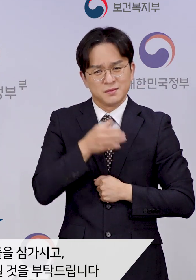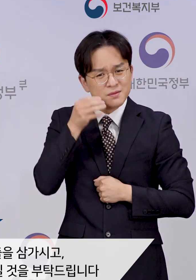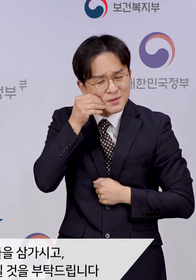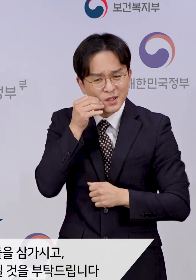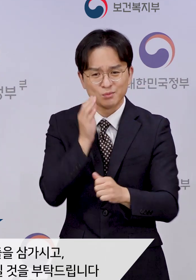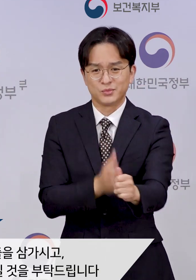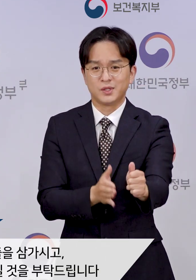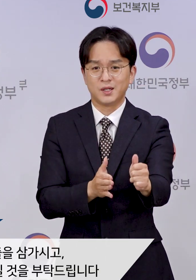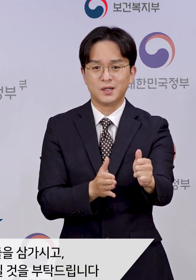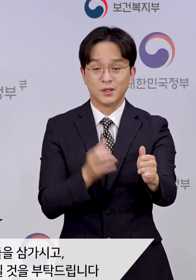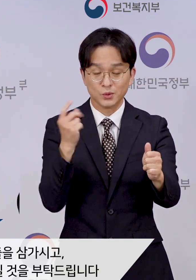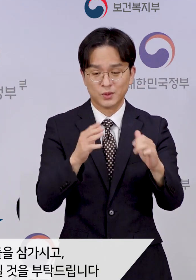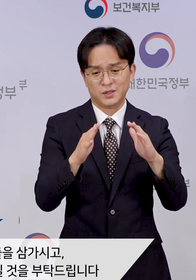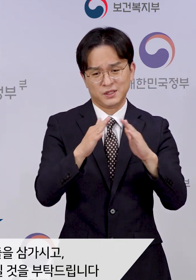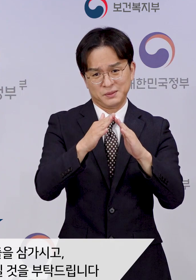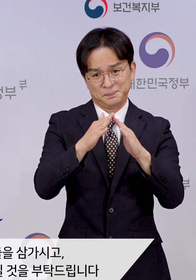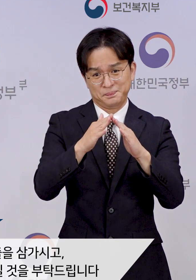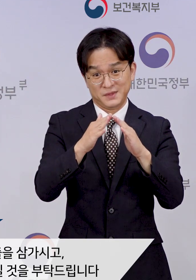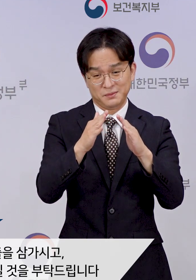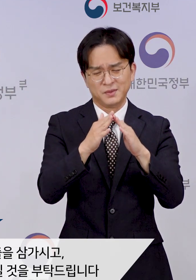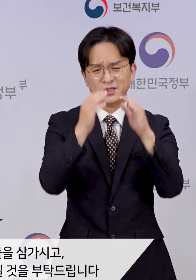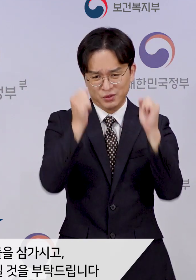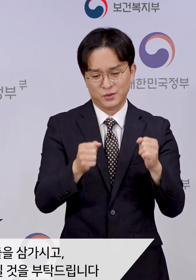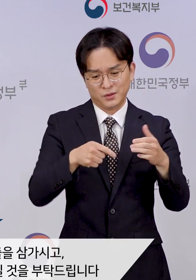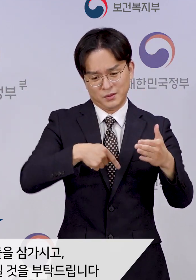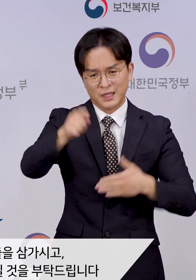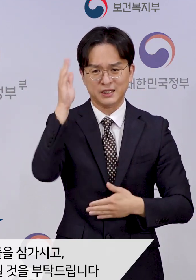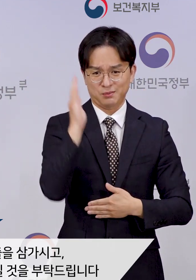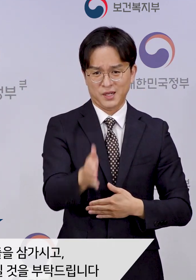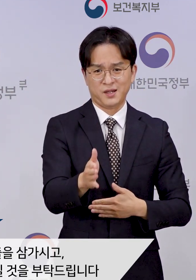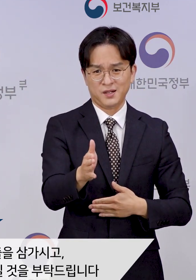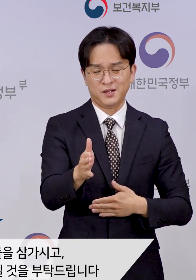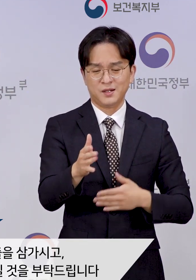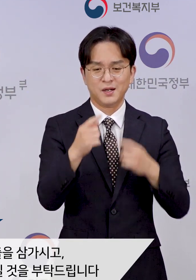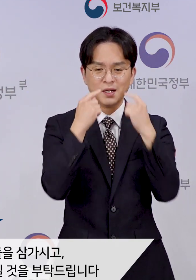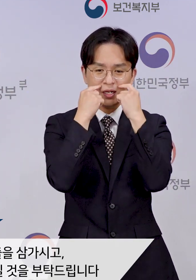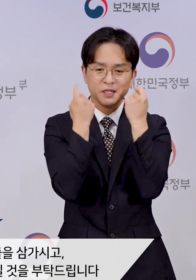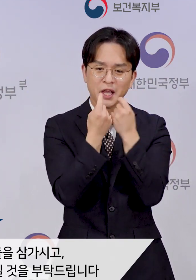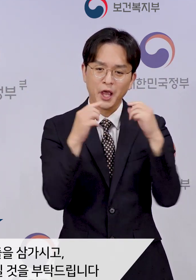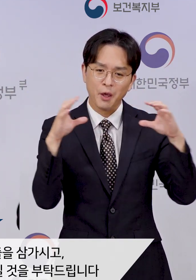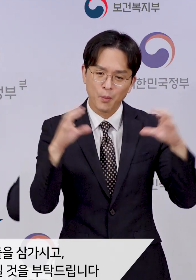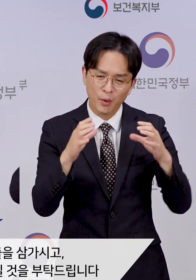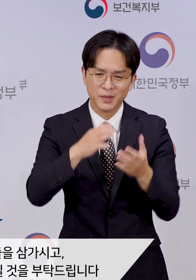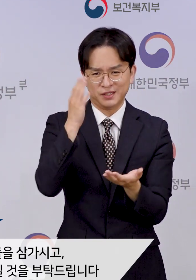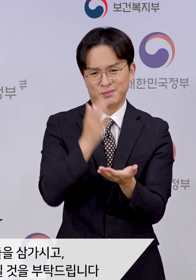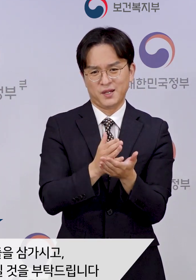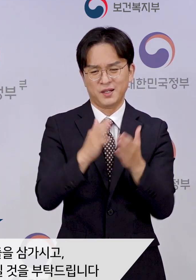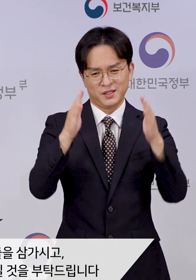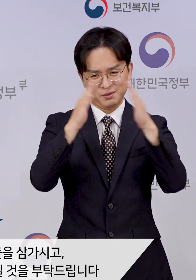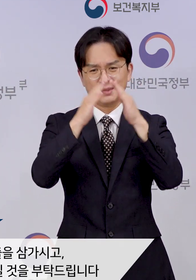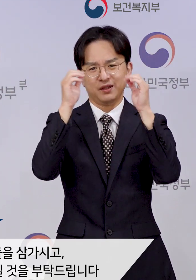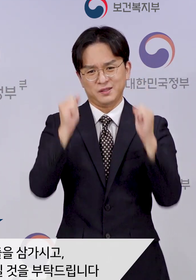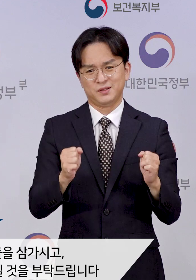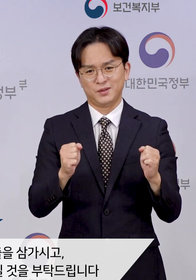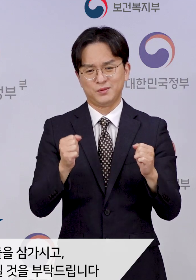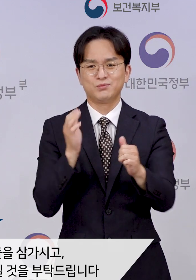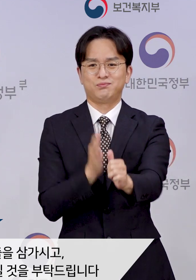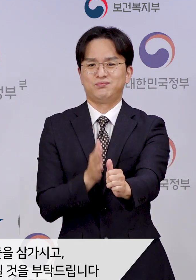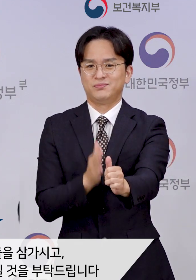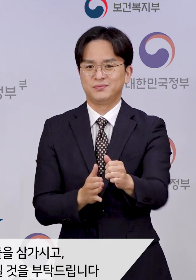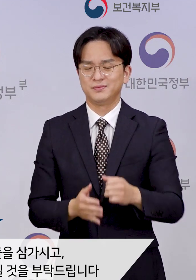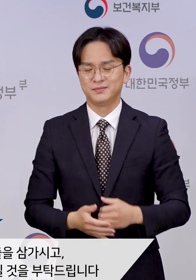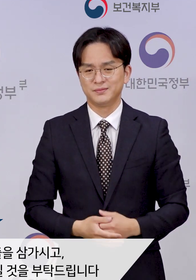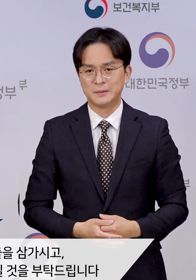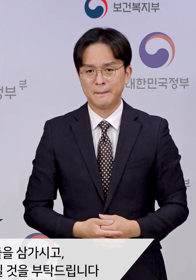2주간은 모임이나 외출을 삼가시고 출퇴근 등 꼭 필요한 외출 외에는 가급적 집에